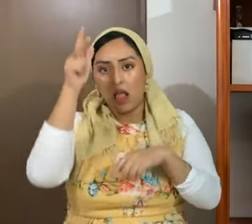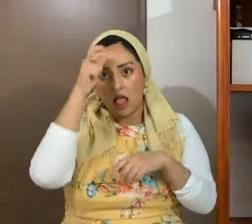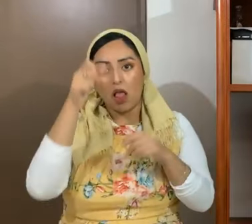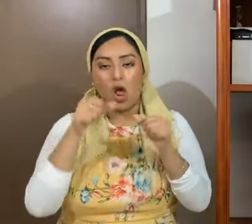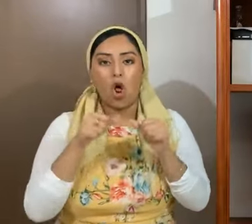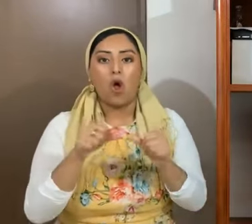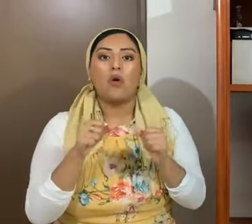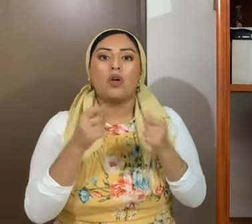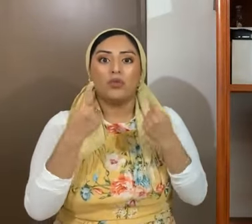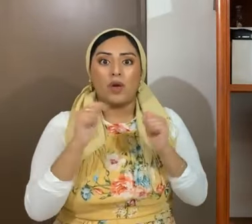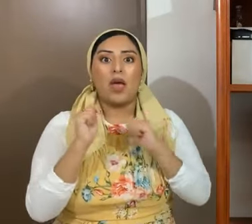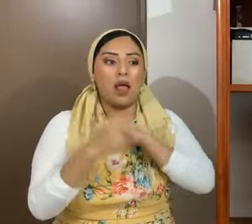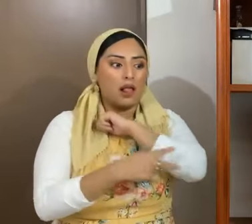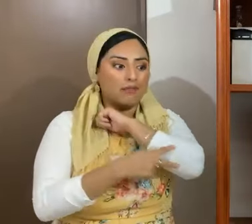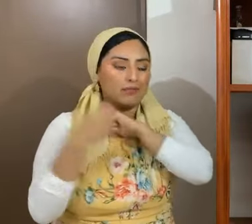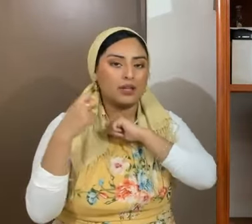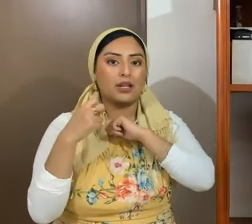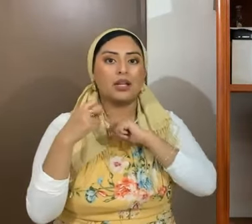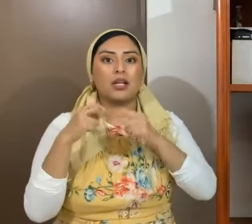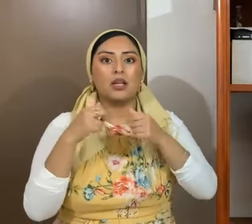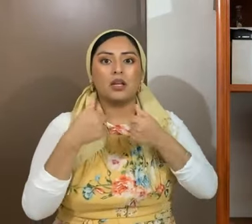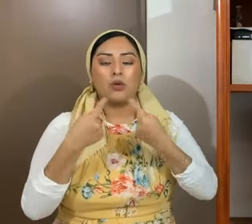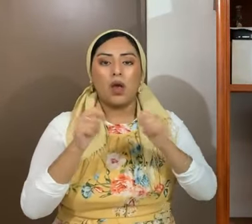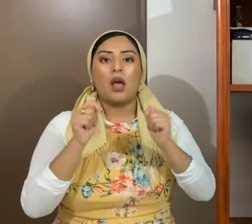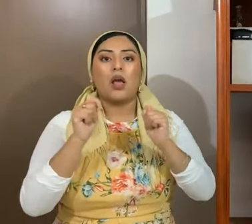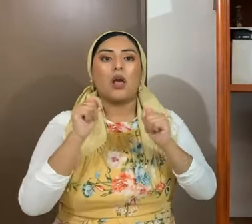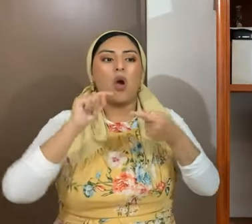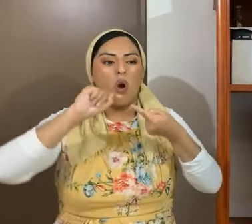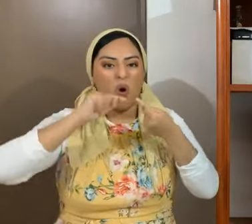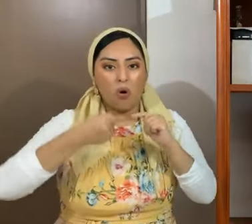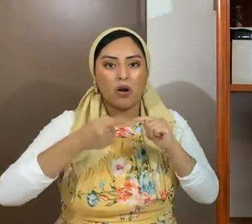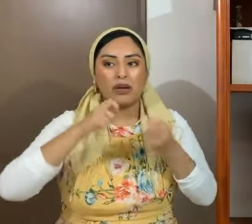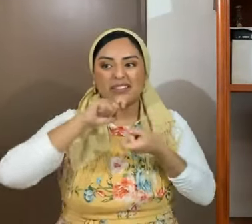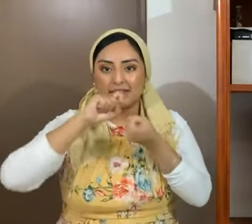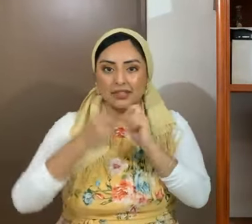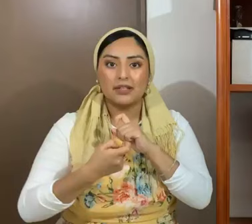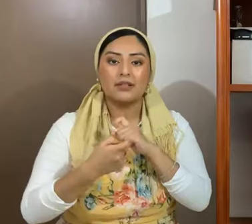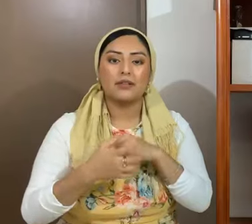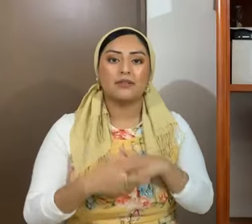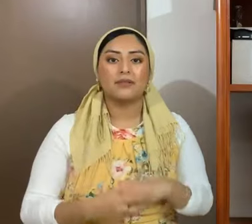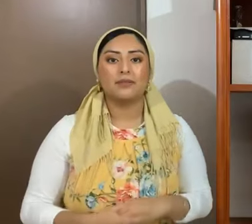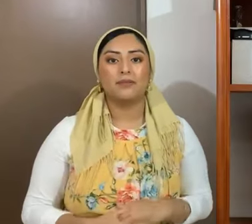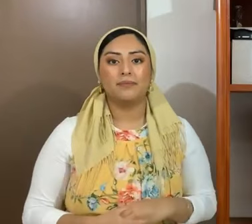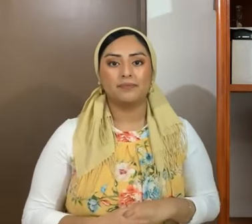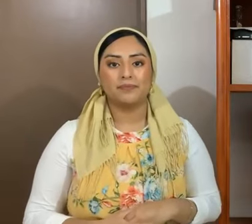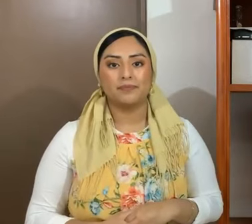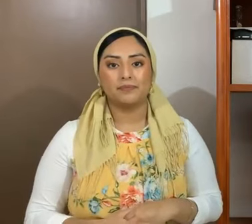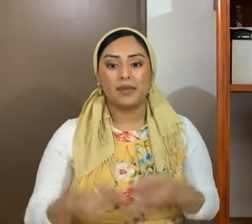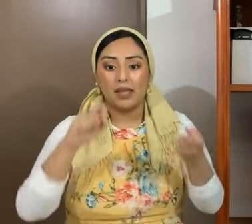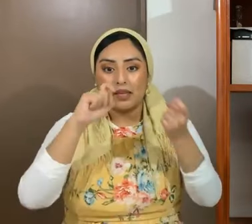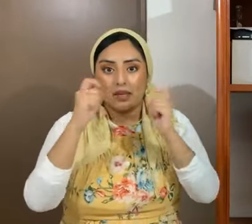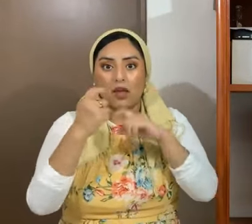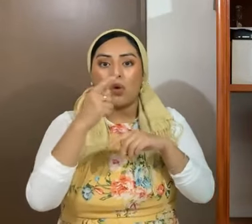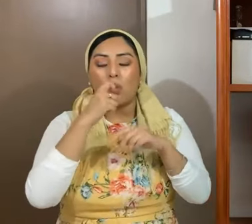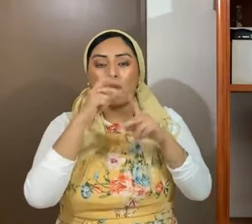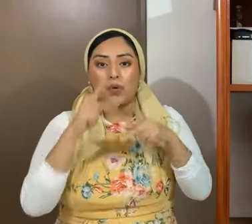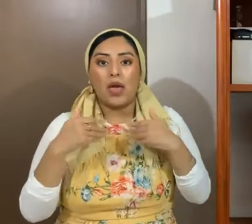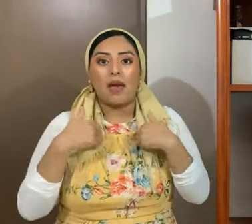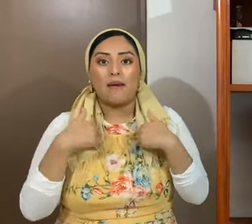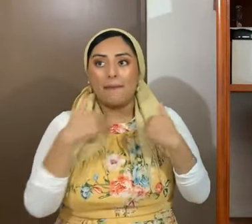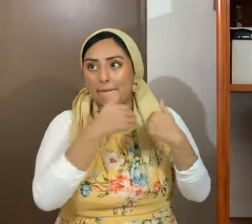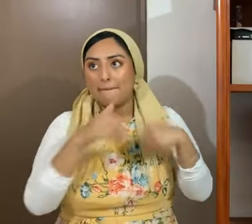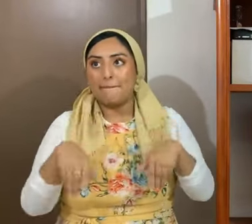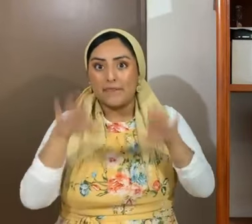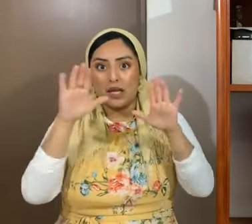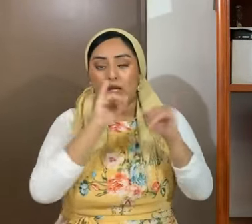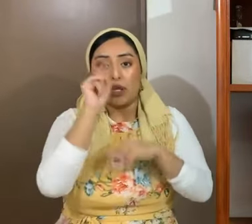Hasatán de suplantar, de dañar, de cambiar la simiente Kadosh, de cambiar a quienes han sido